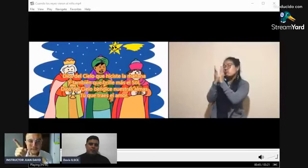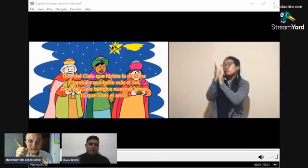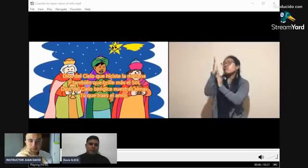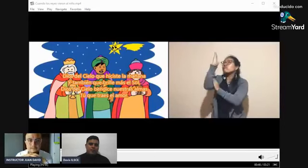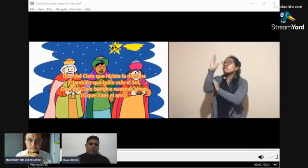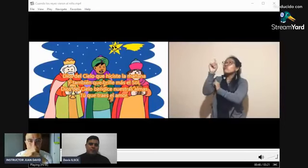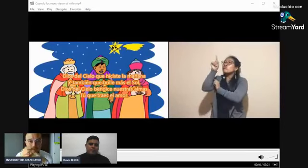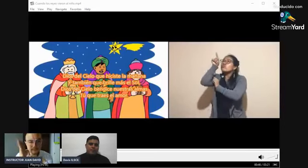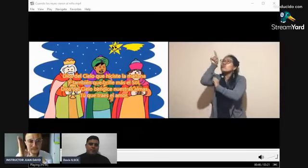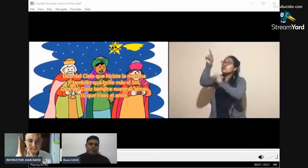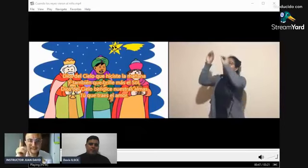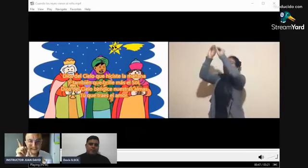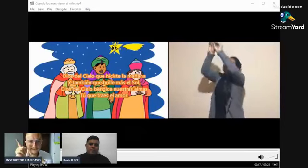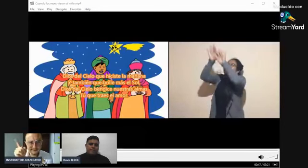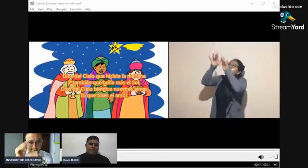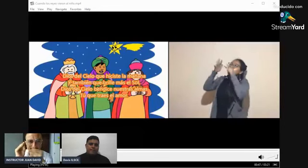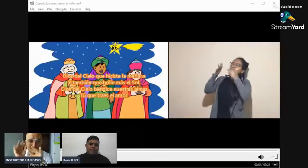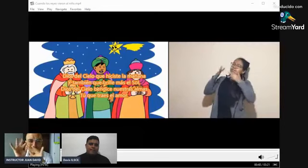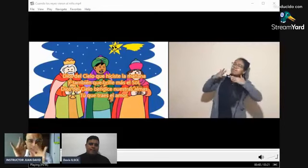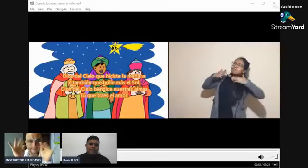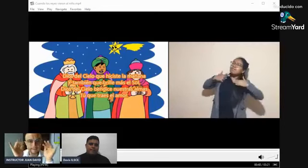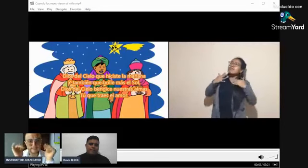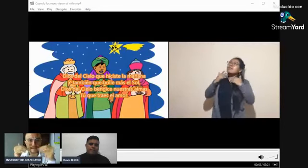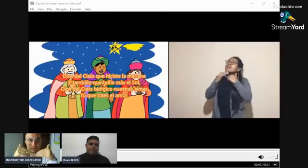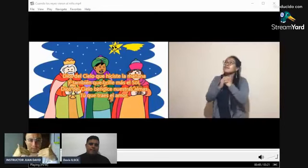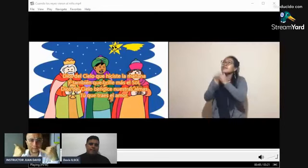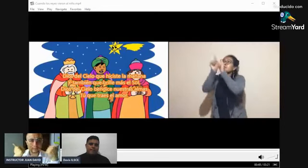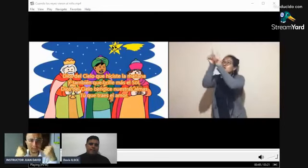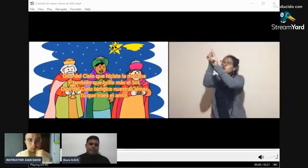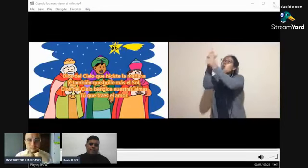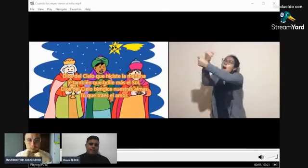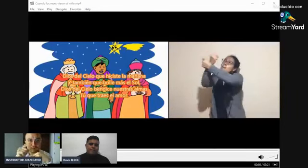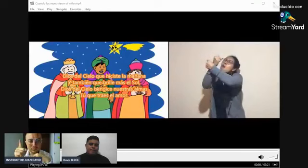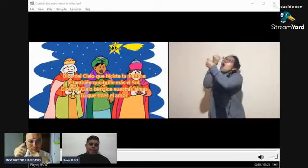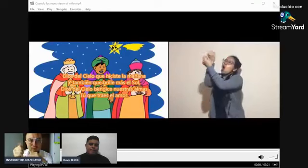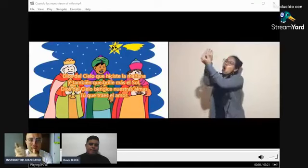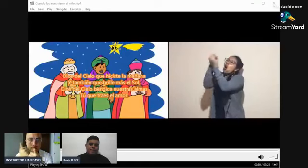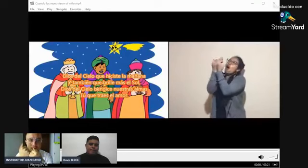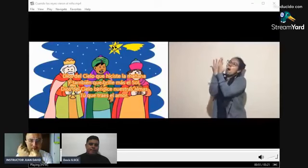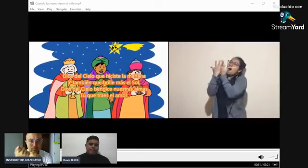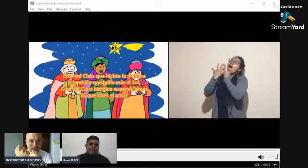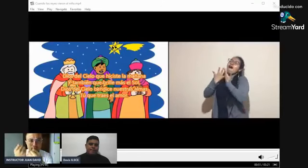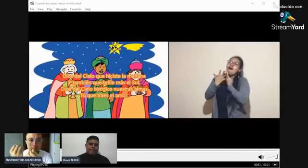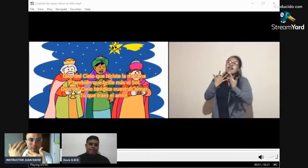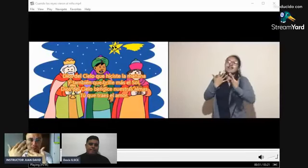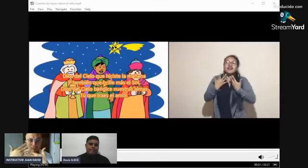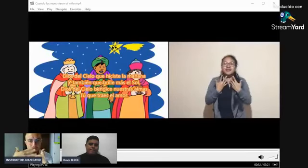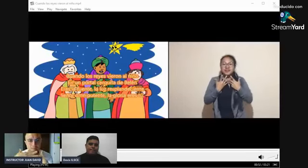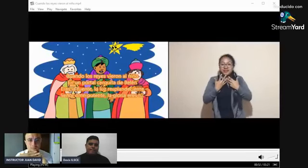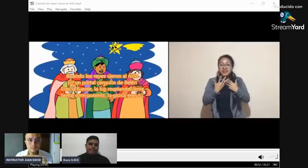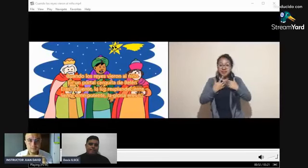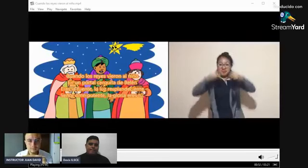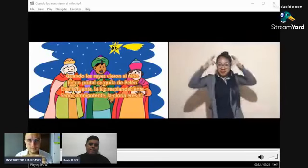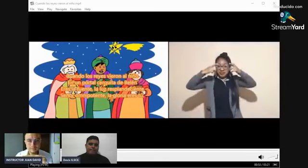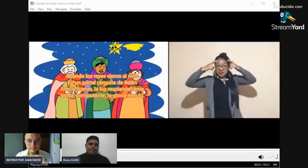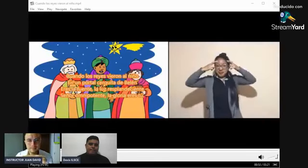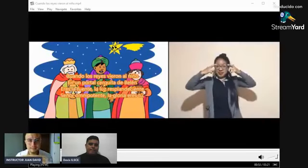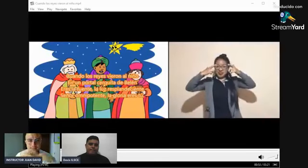del cielo, bendice nuestras almas, tú que traes el amor. Cuando